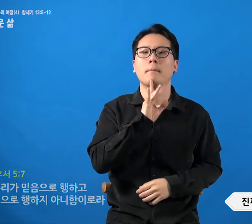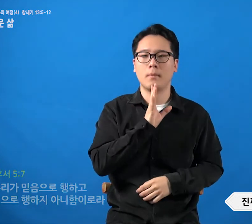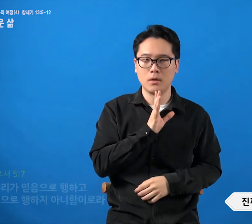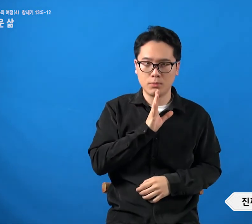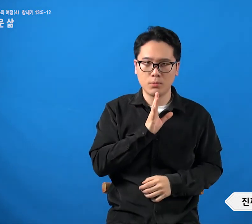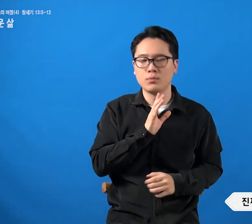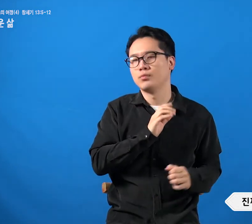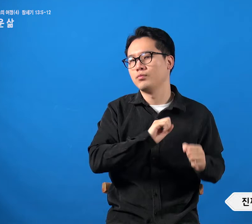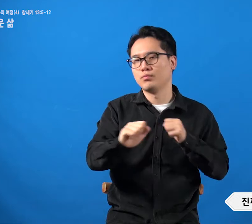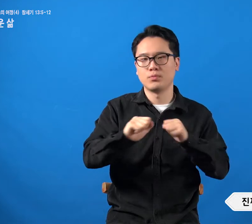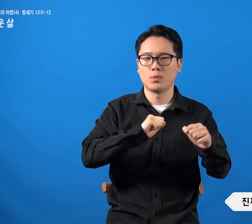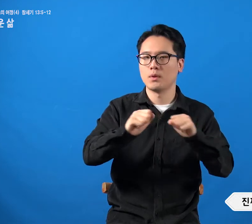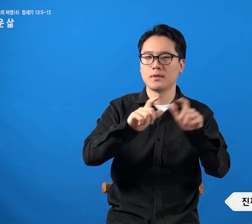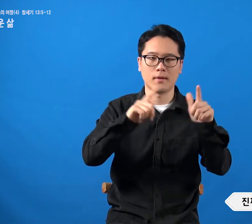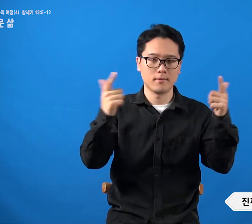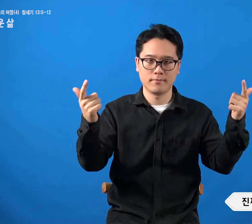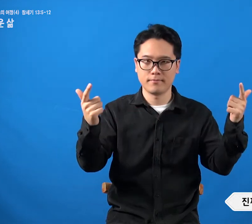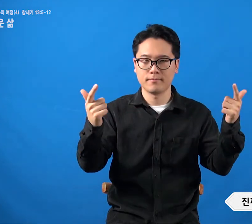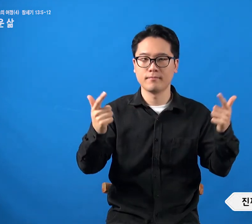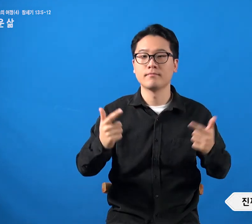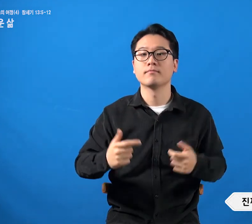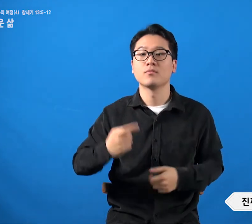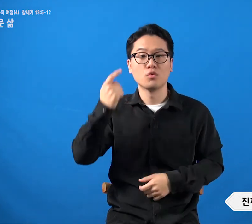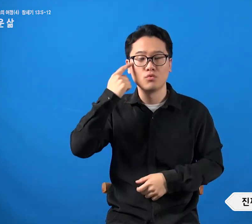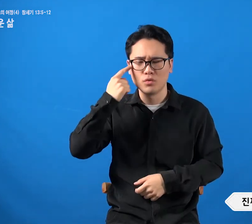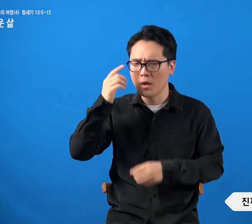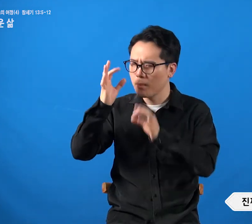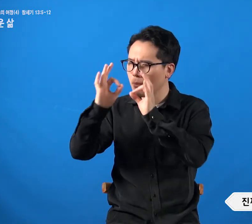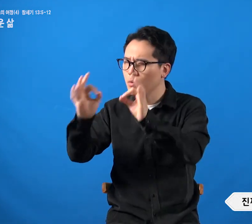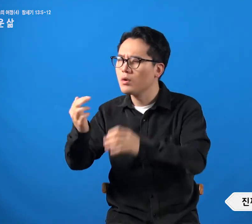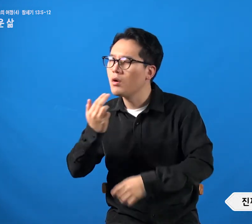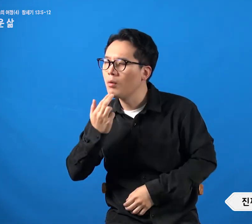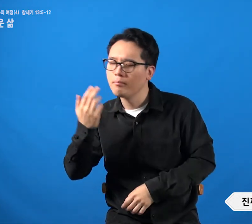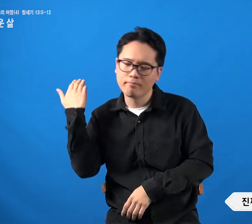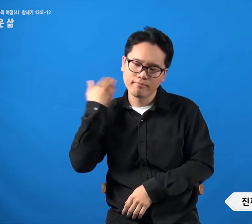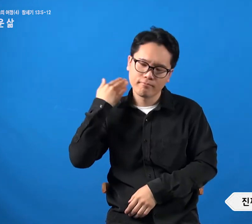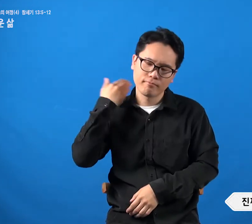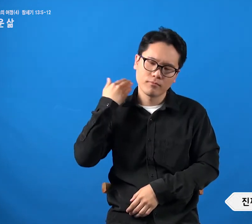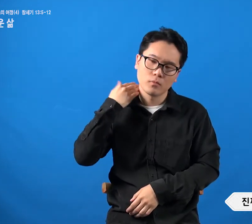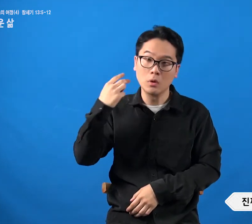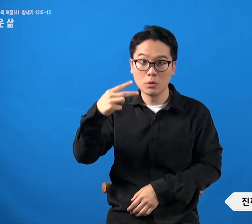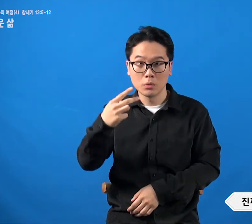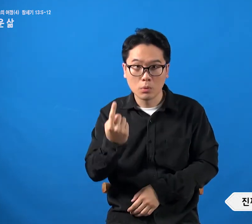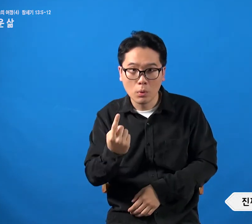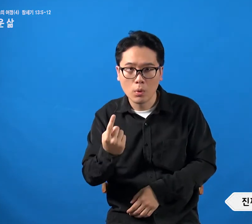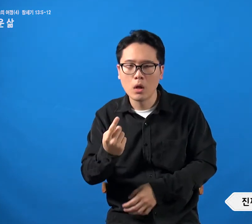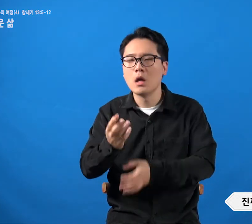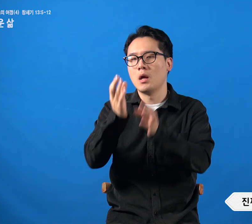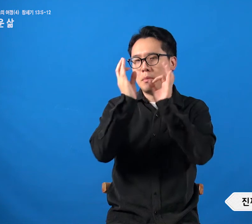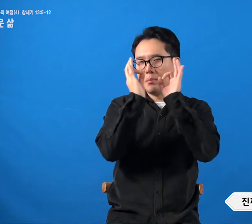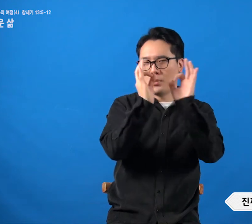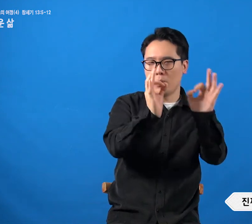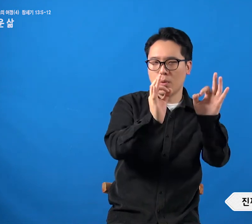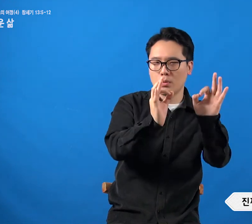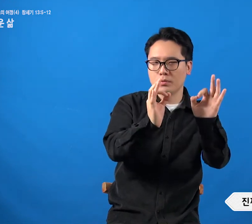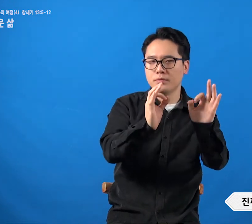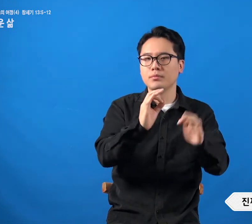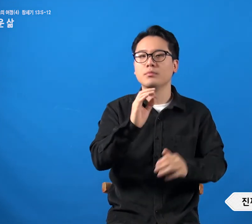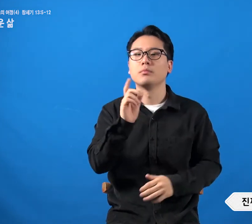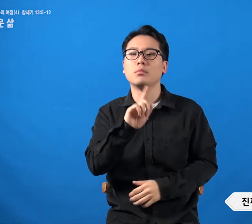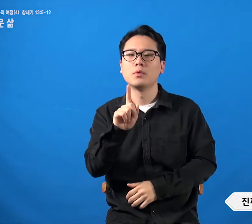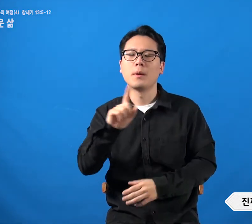움직이지 않습니다. 눈에 보이지 않는 것조차 볼 수 있는 믿음, 그 신뢰